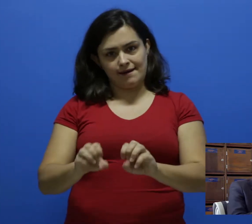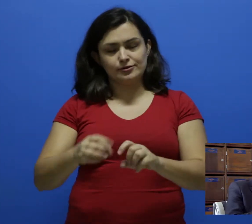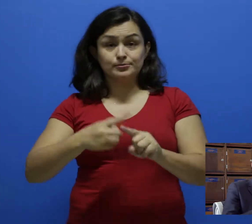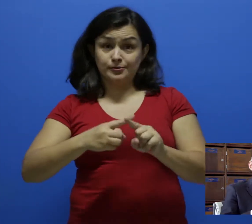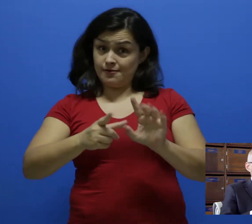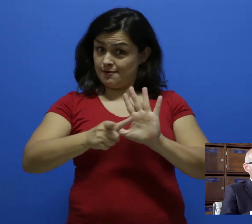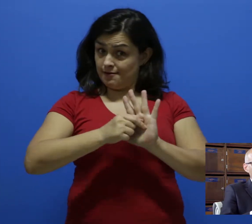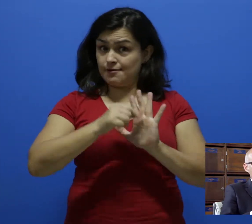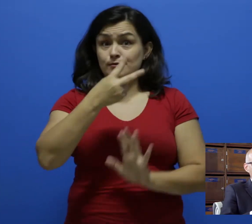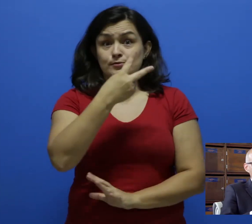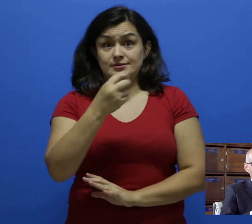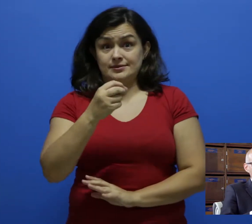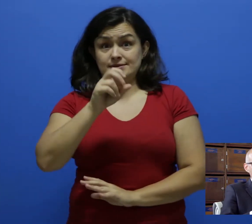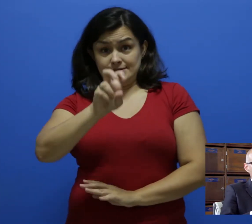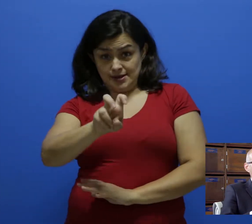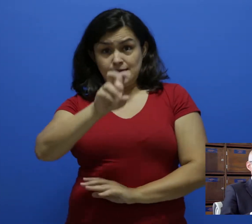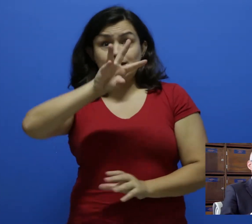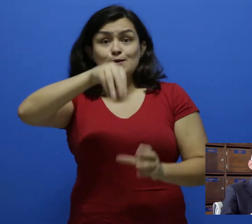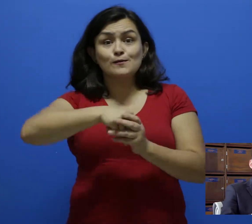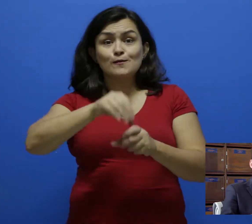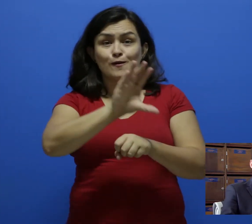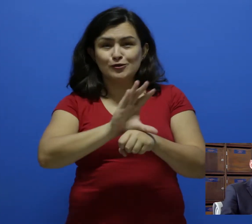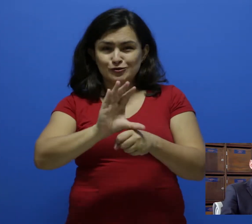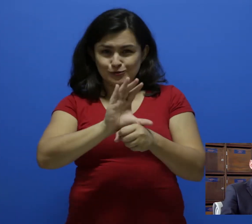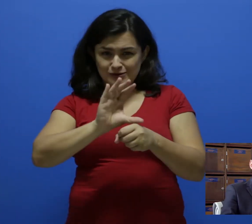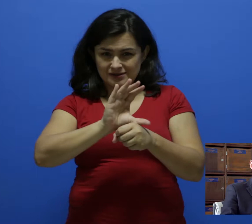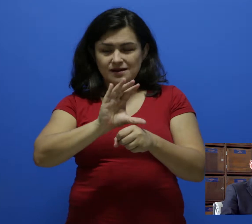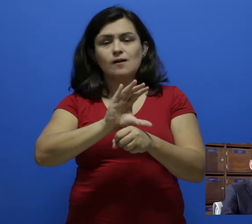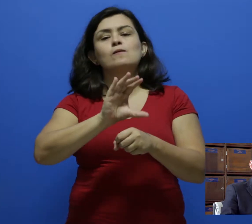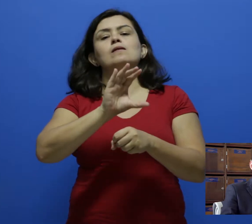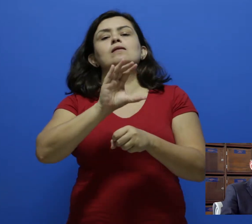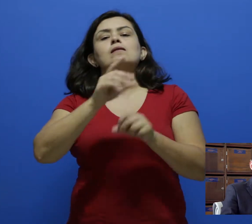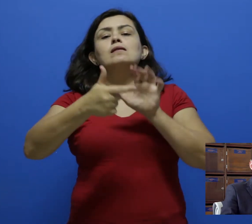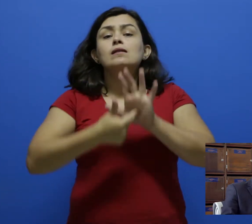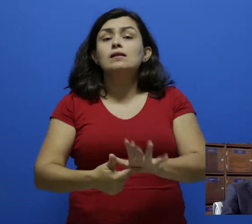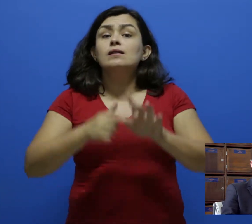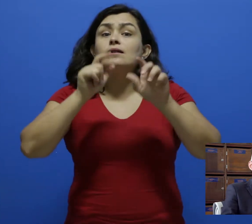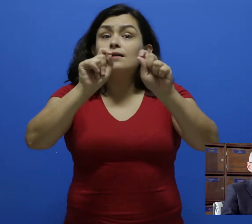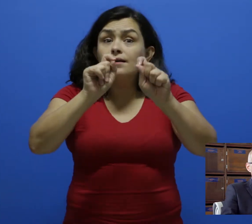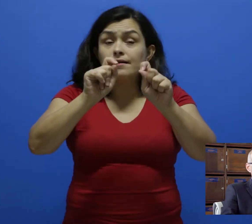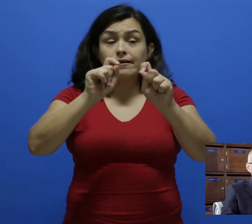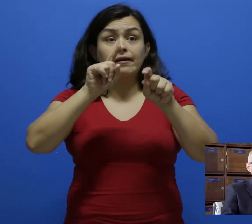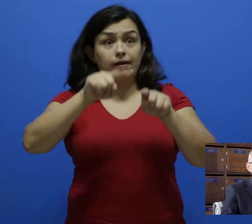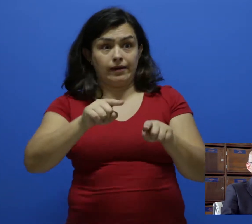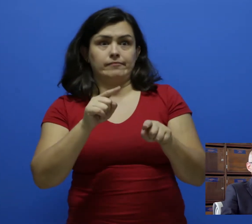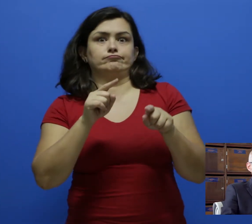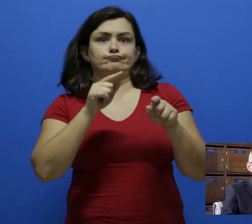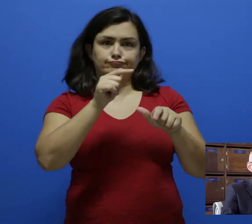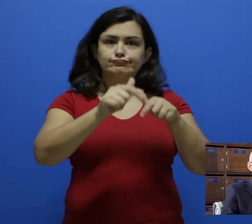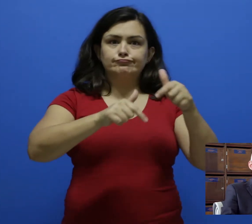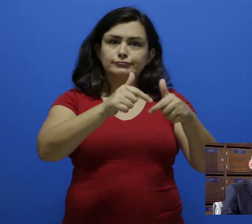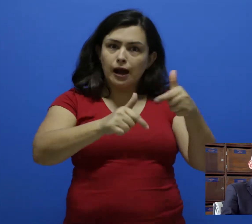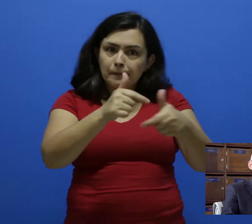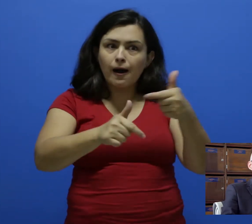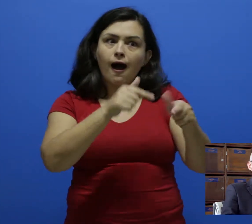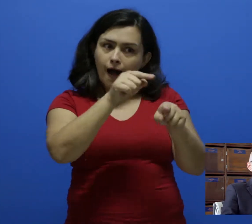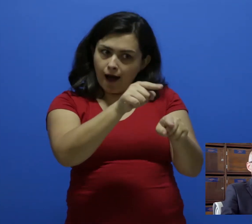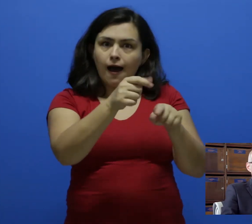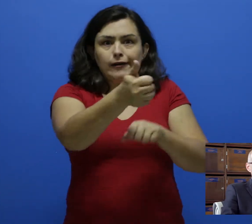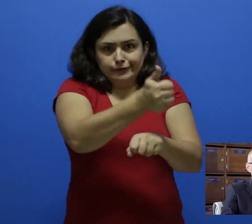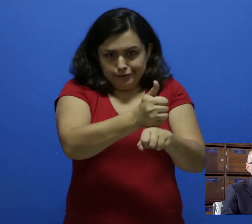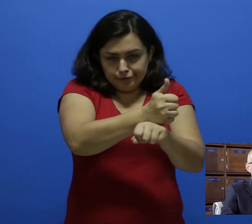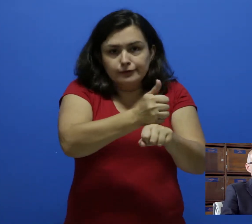artigo 205 estabelece, da Constituição, que além da qualificação para o trabalho, a educação deve fornecer também um preparo